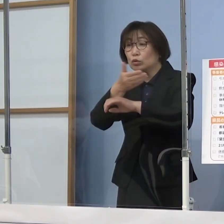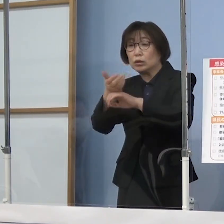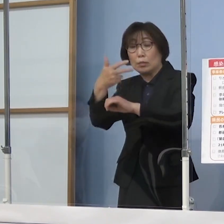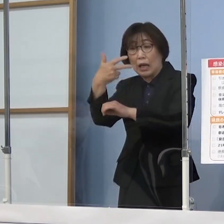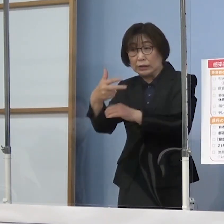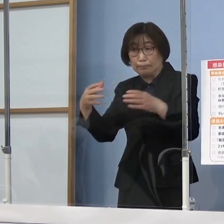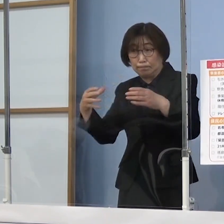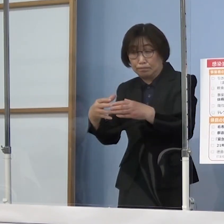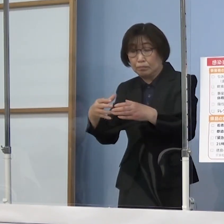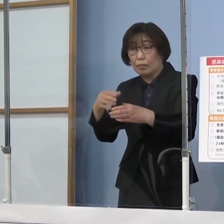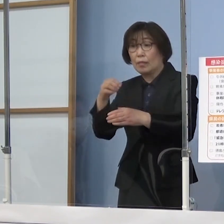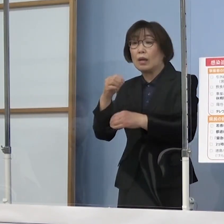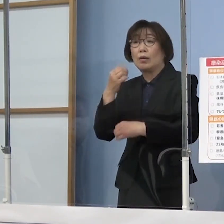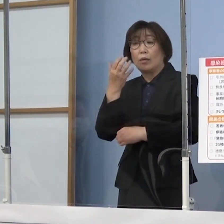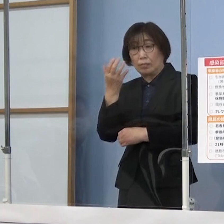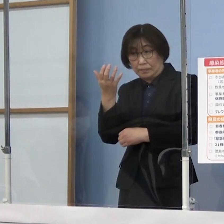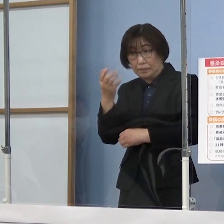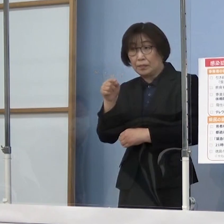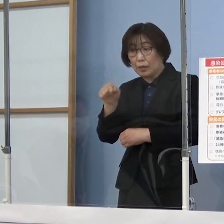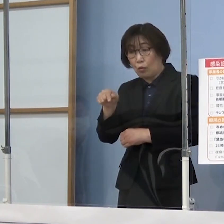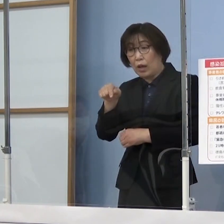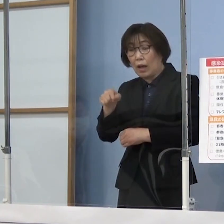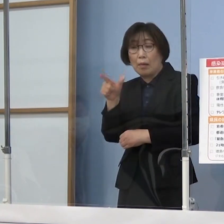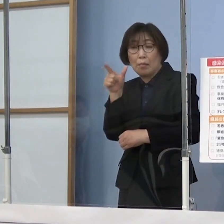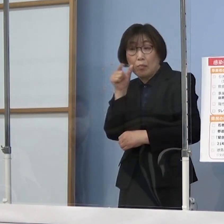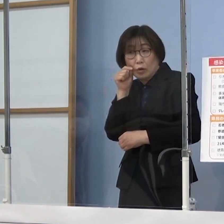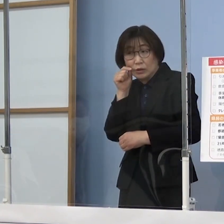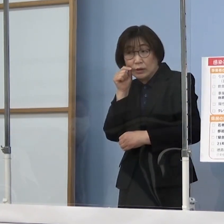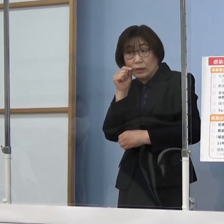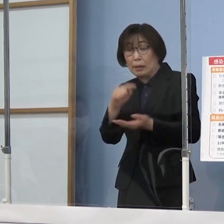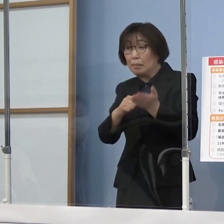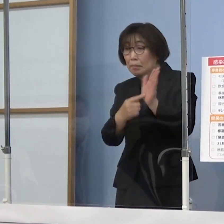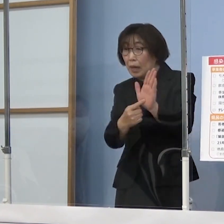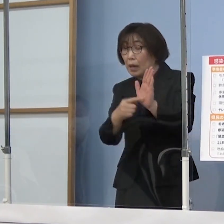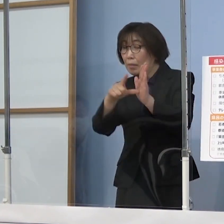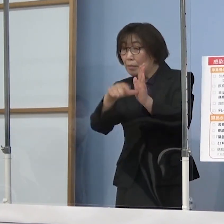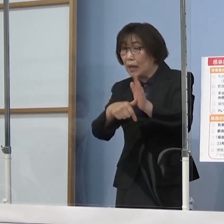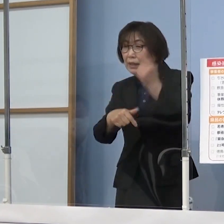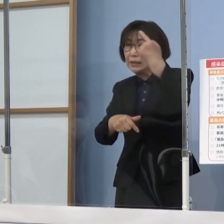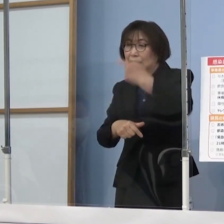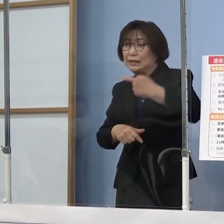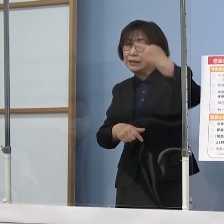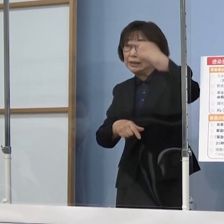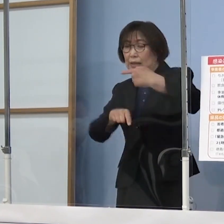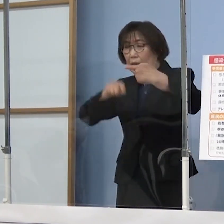あ仮にこれがかかった場合、1000平米以上の